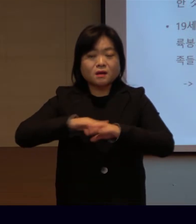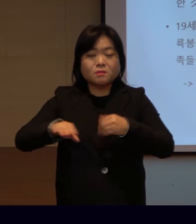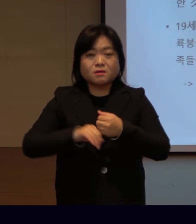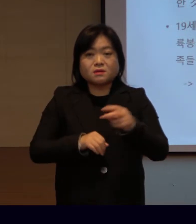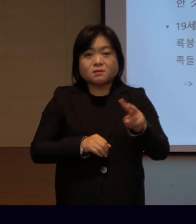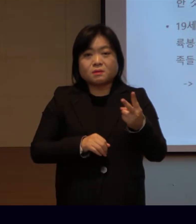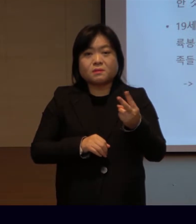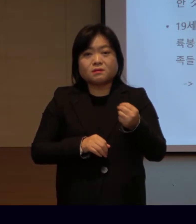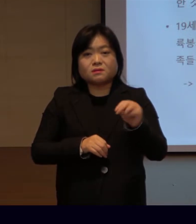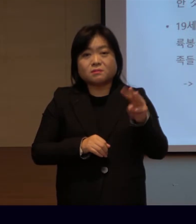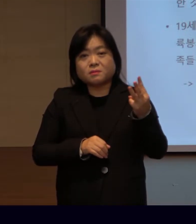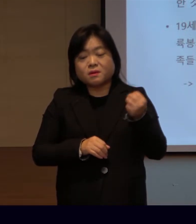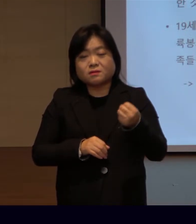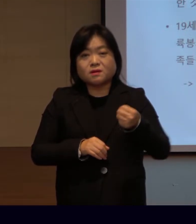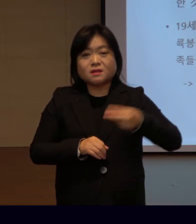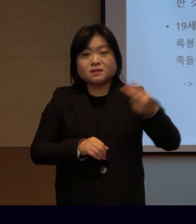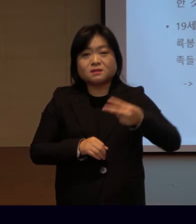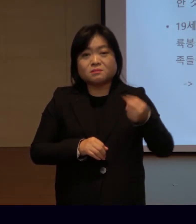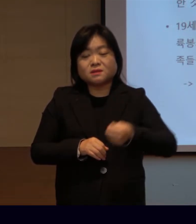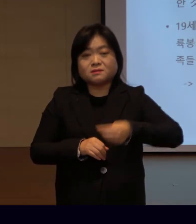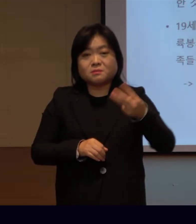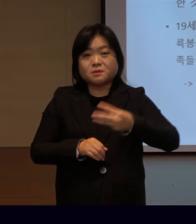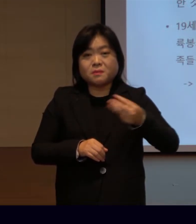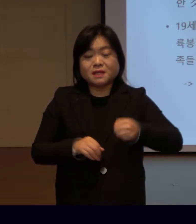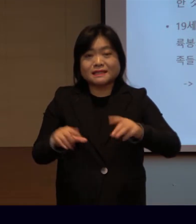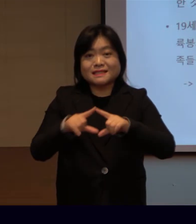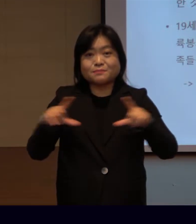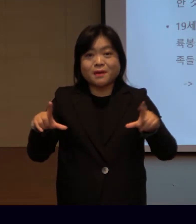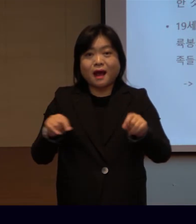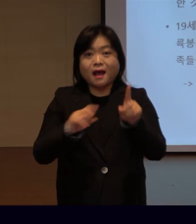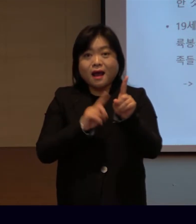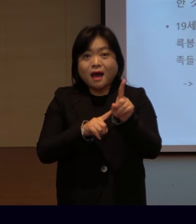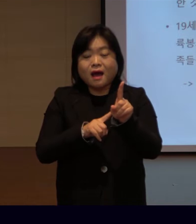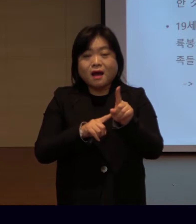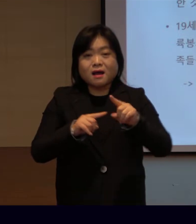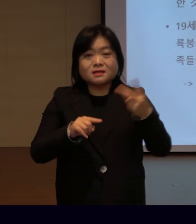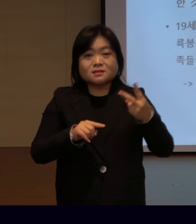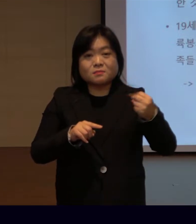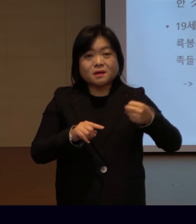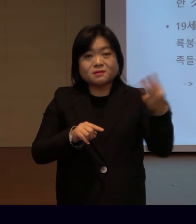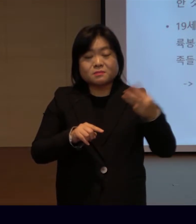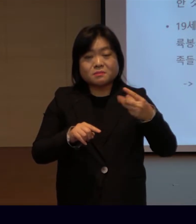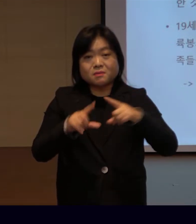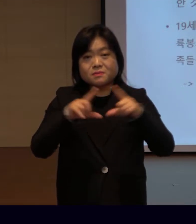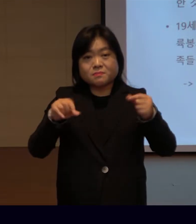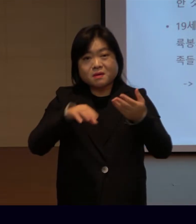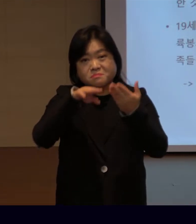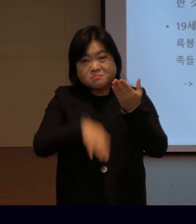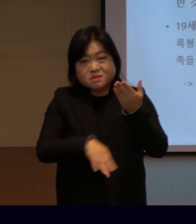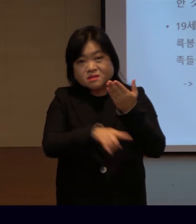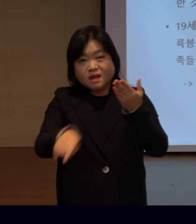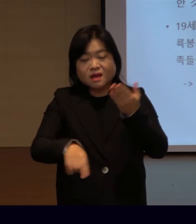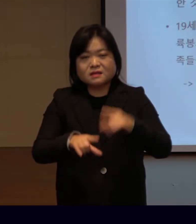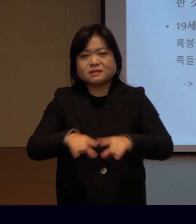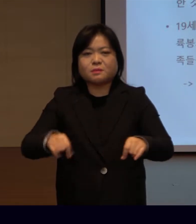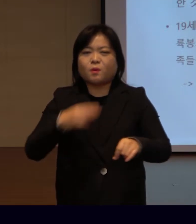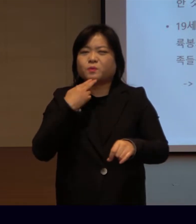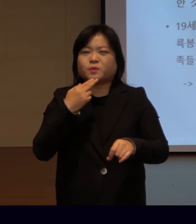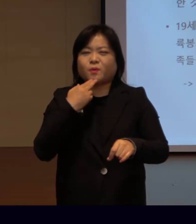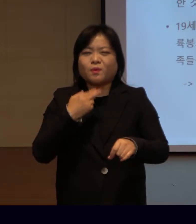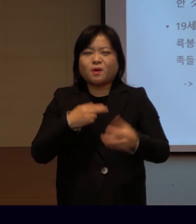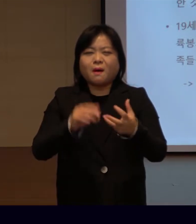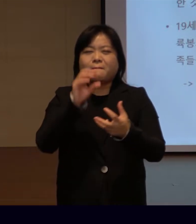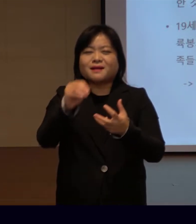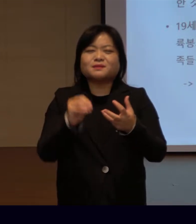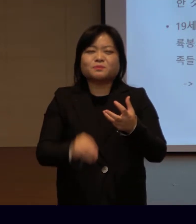원에서 2천만 원, 3천만 원짜리 지폐 밑에는 없었던 거예요. 나머지 80%의 통화는